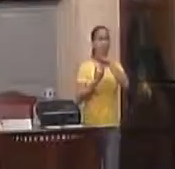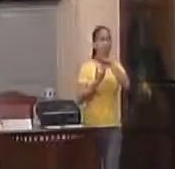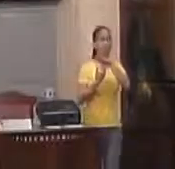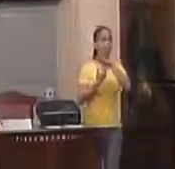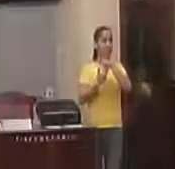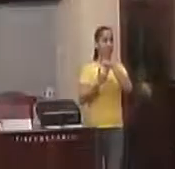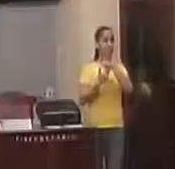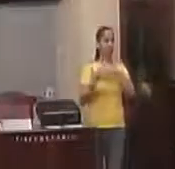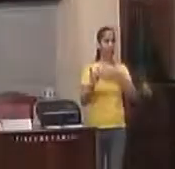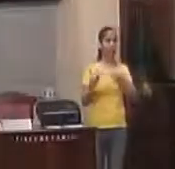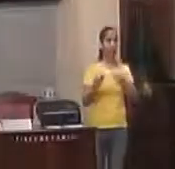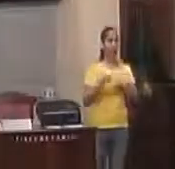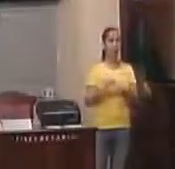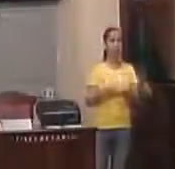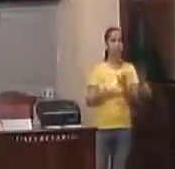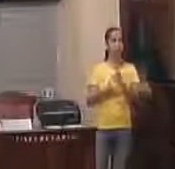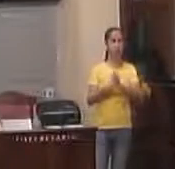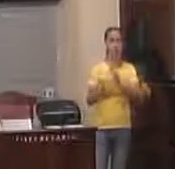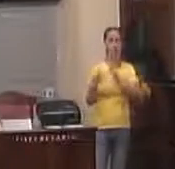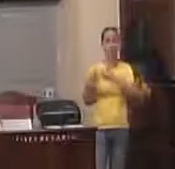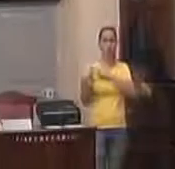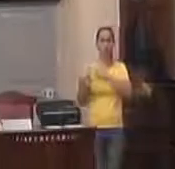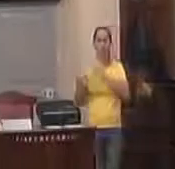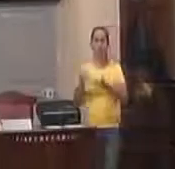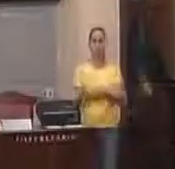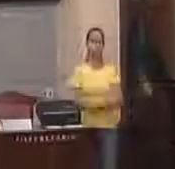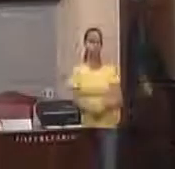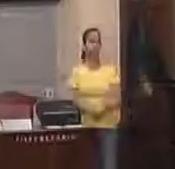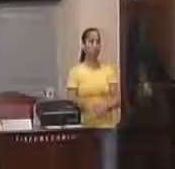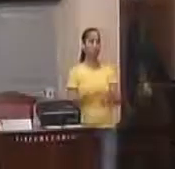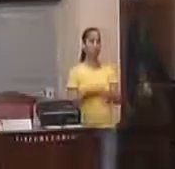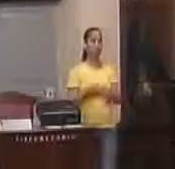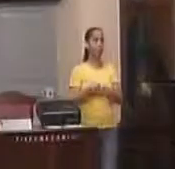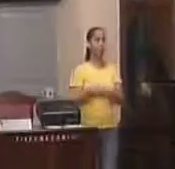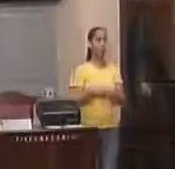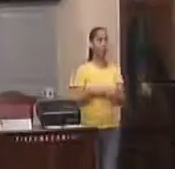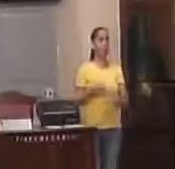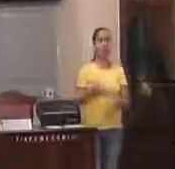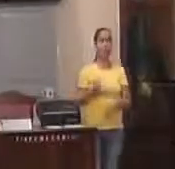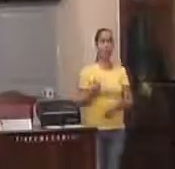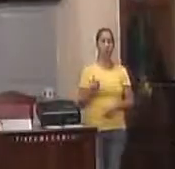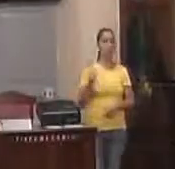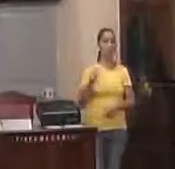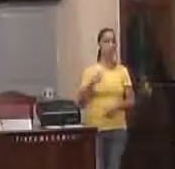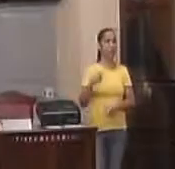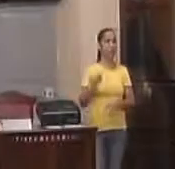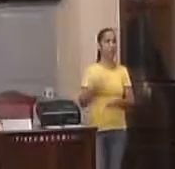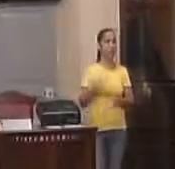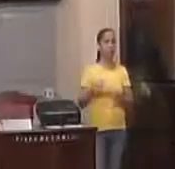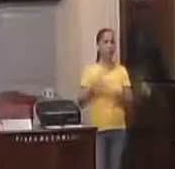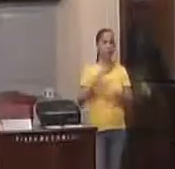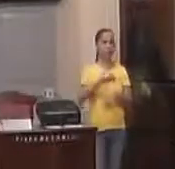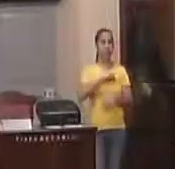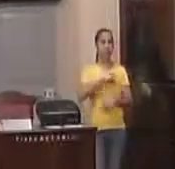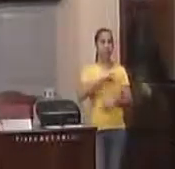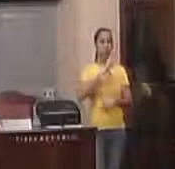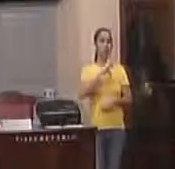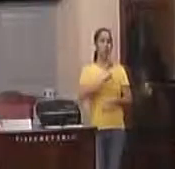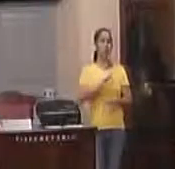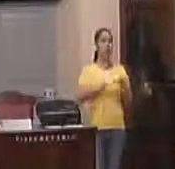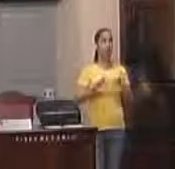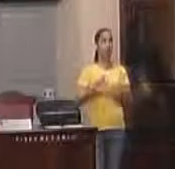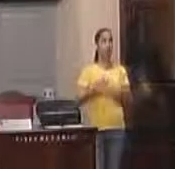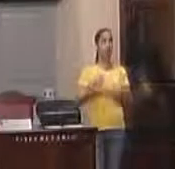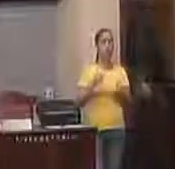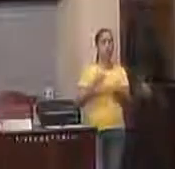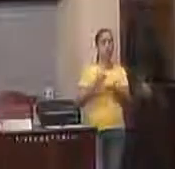limites prudenciais da Lei de Responsabilidade Fiscal. A questão também é a parte financeira, porque não adianta a gente dar um aumento também maior ou